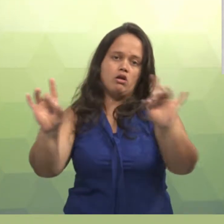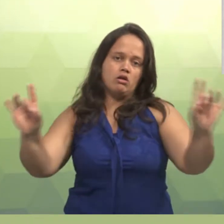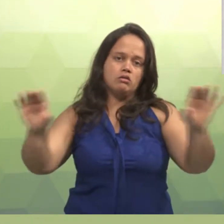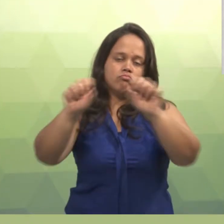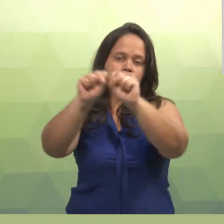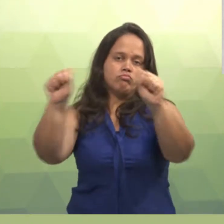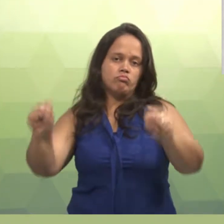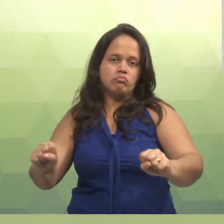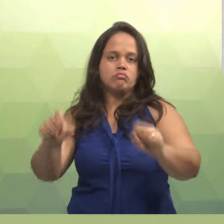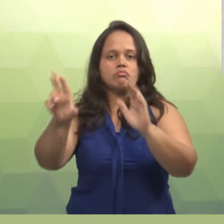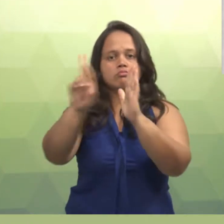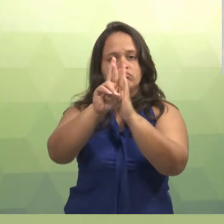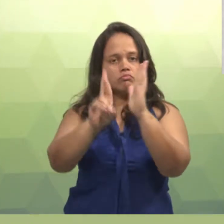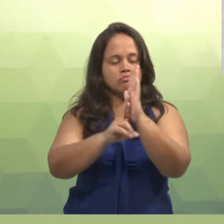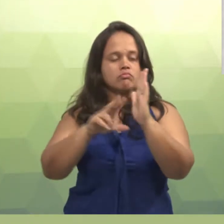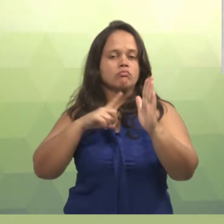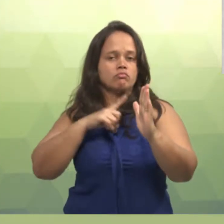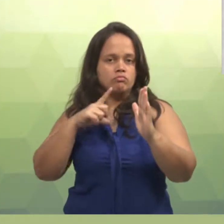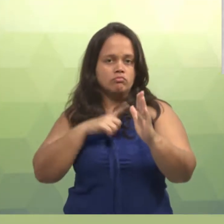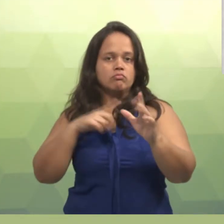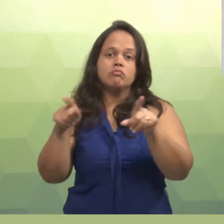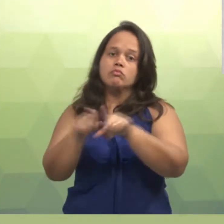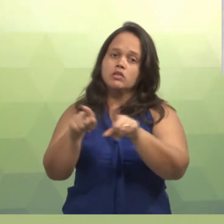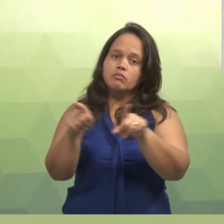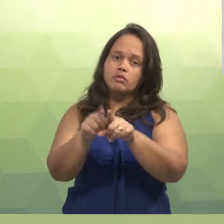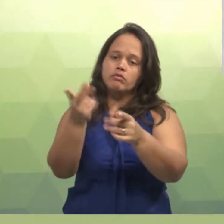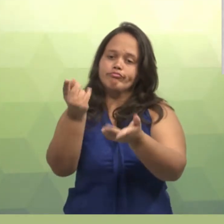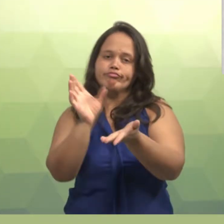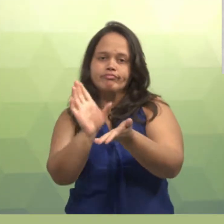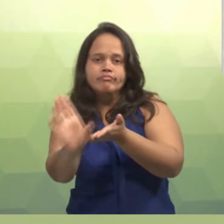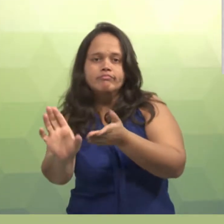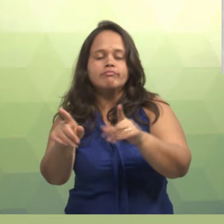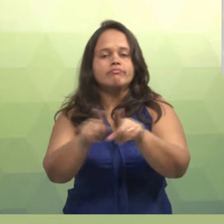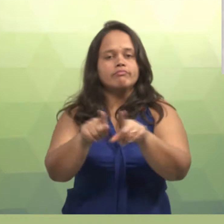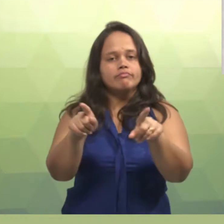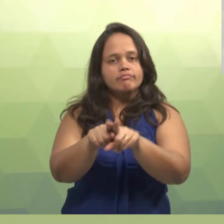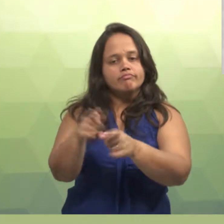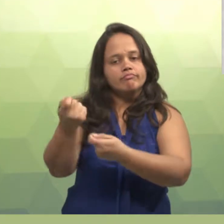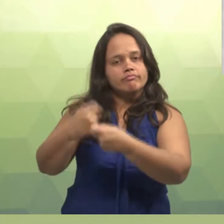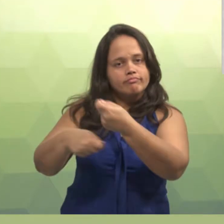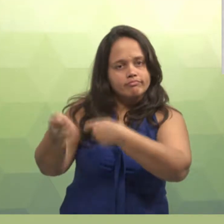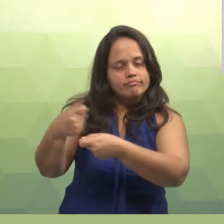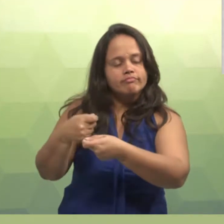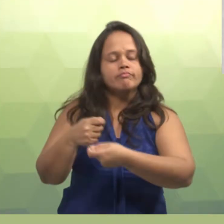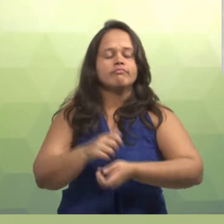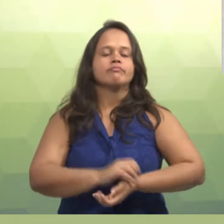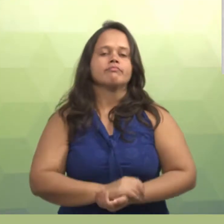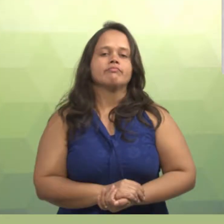normas complementares, o mesmo ocorrendo com os recursos financeiros e os atos